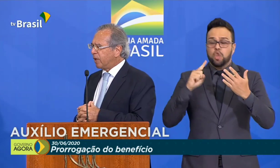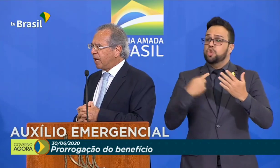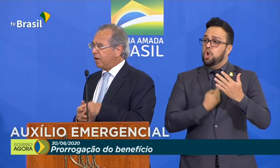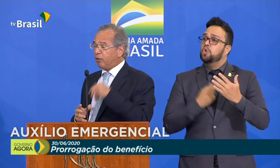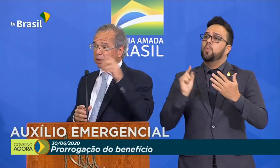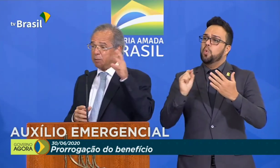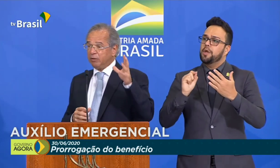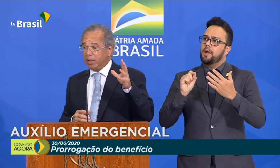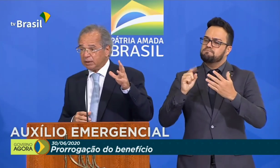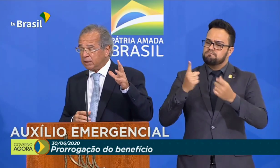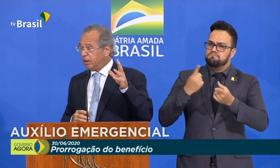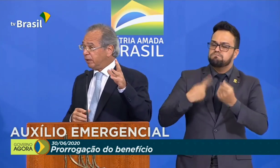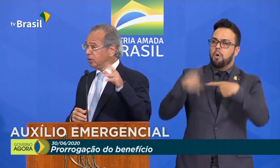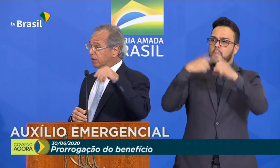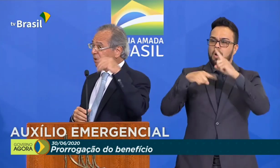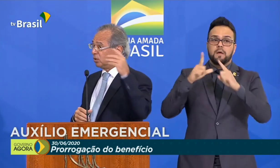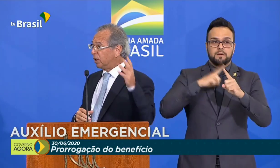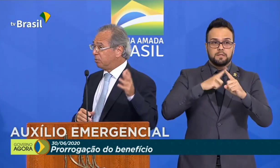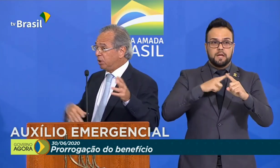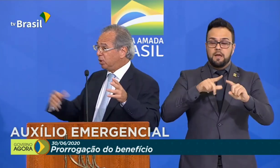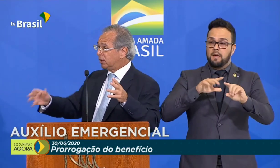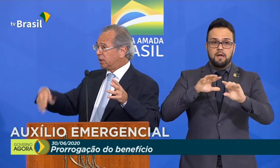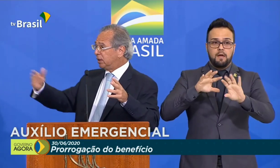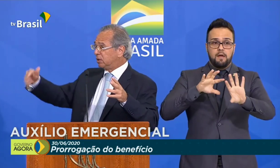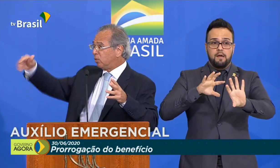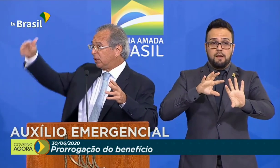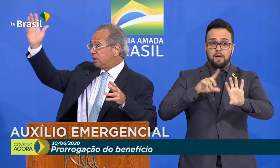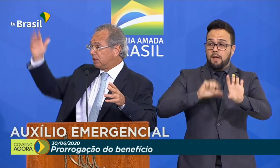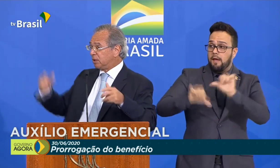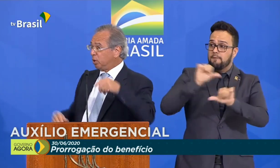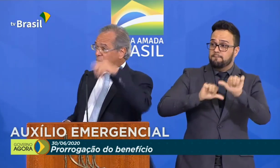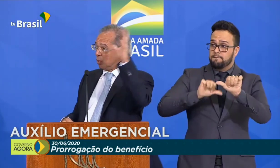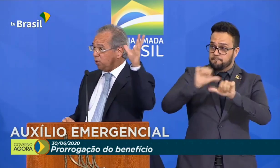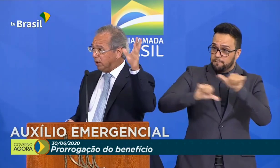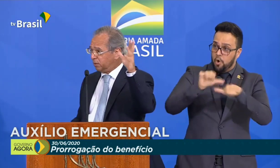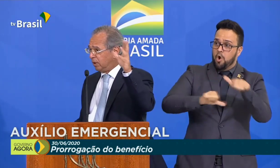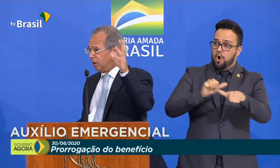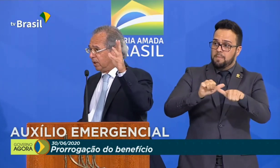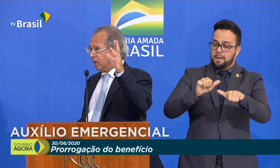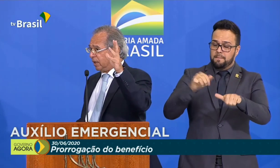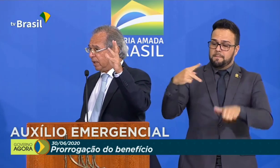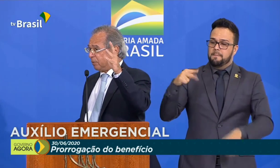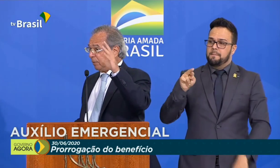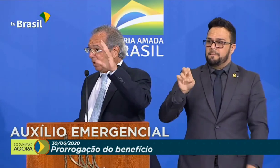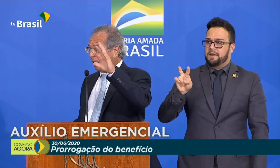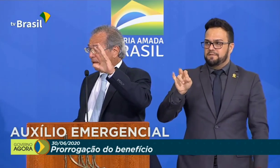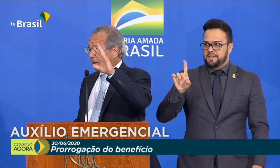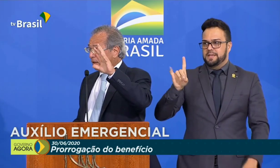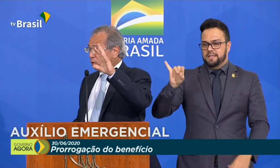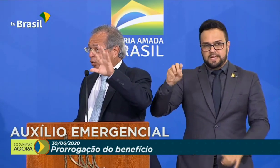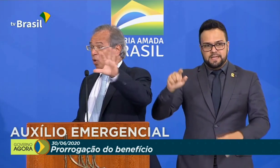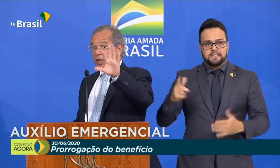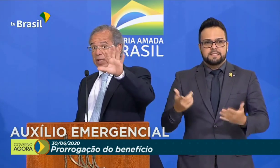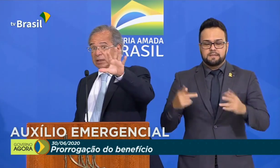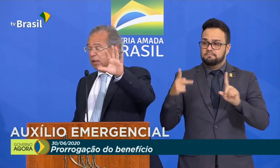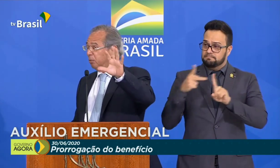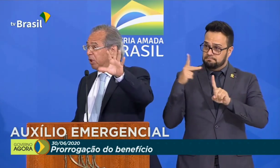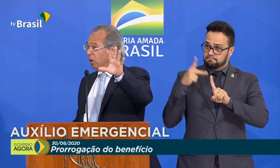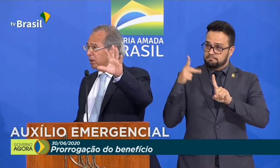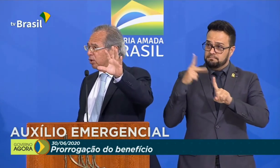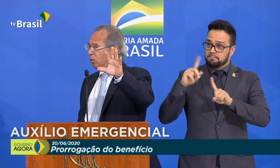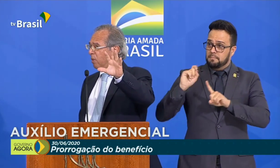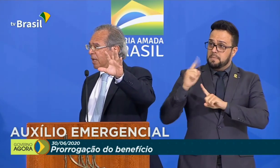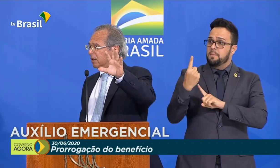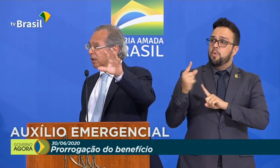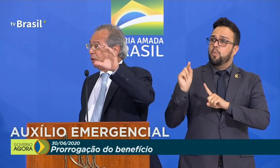medida. A reforma da Previdência, eram 750 bilhões e crescendo 50, 60 bilhões todo ano, era a primeira torre desse